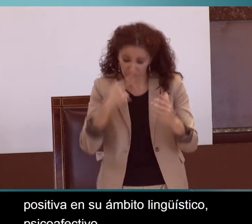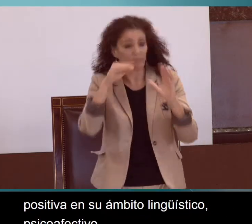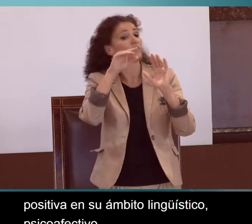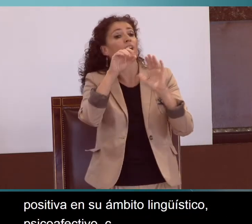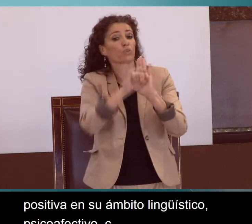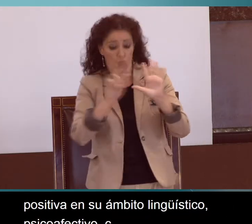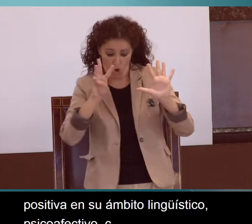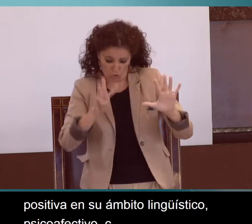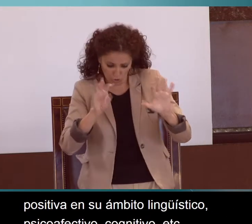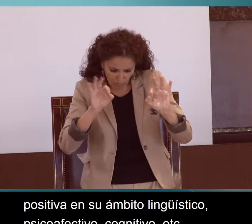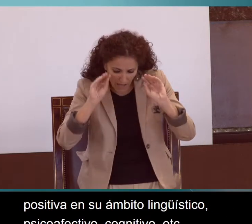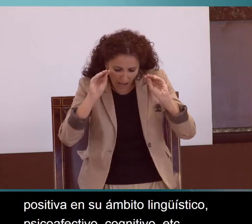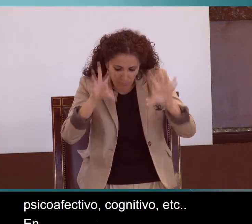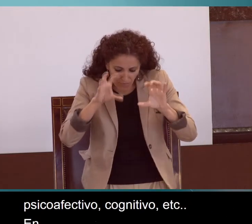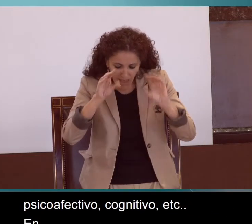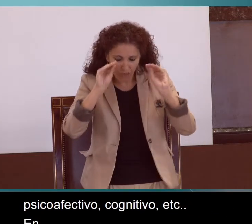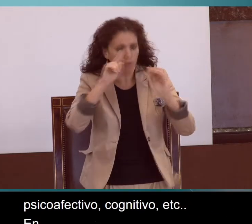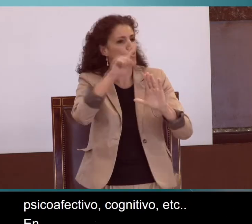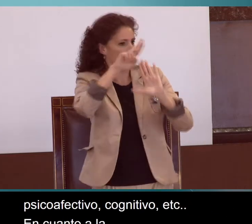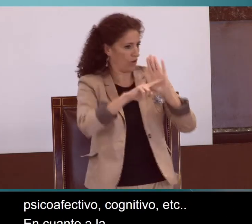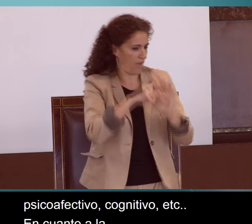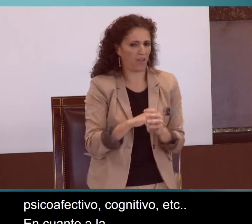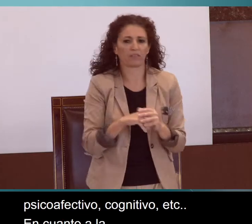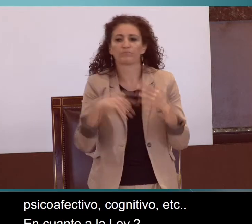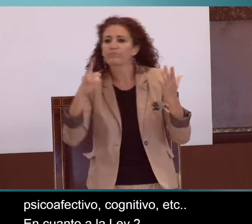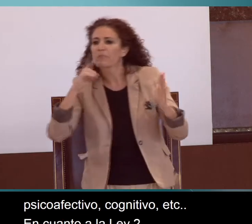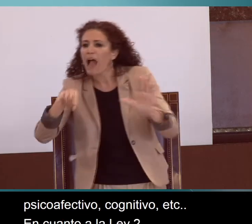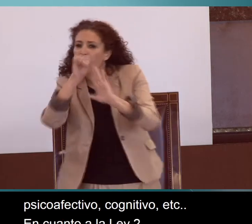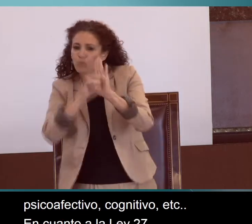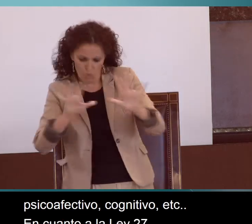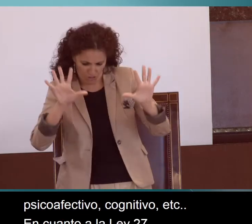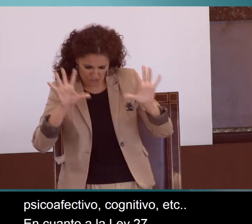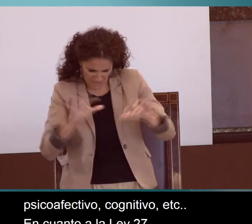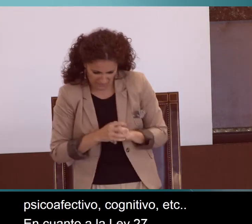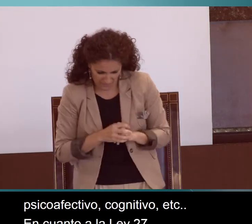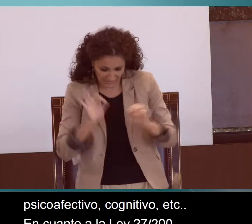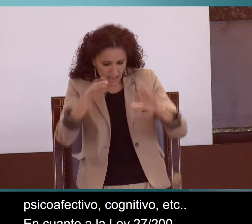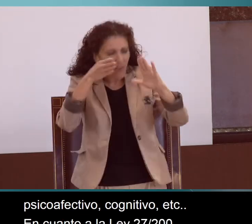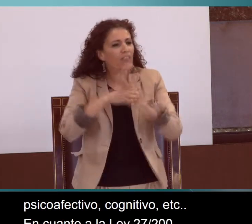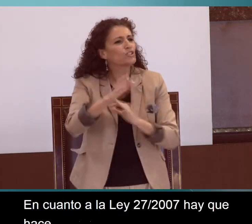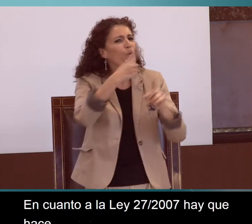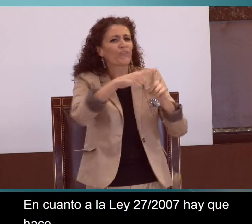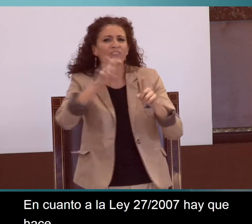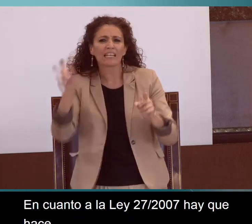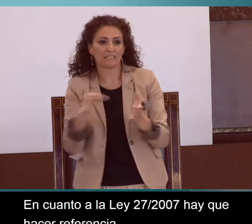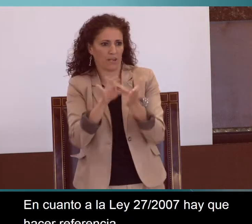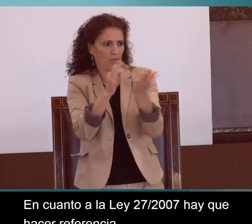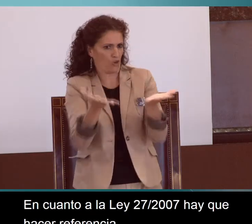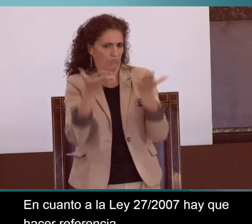aprendizaje en la formación reglada, del artículo 8 del aprendizaje en la formación no reglada, y el 10, acceso a los bienes